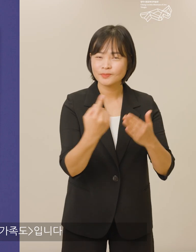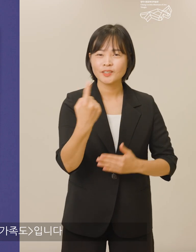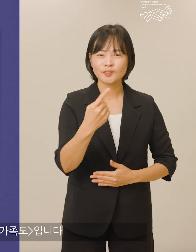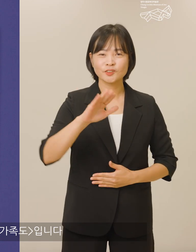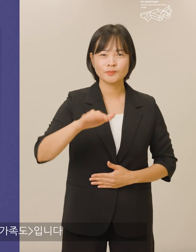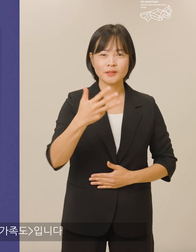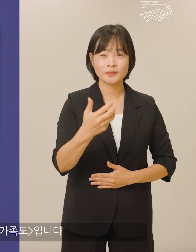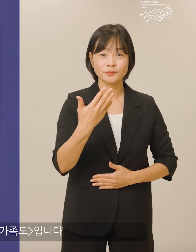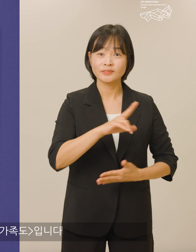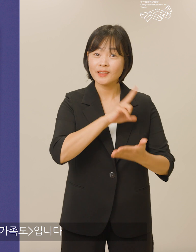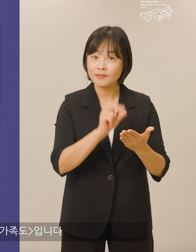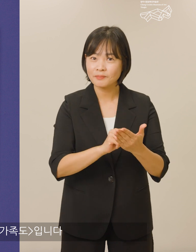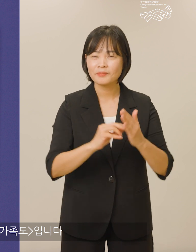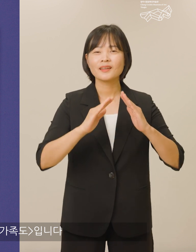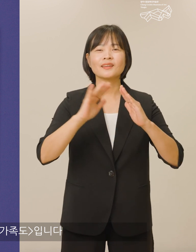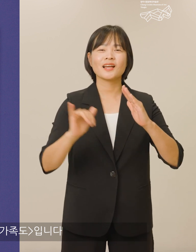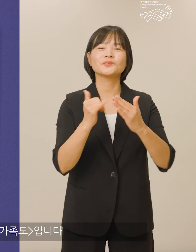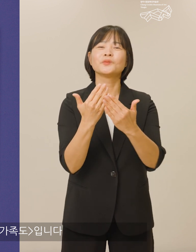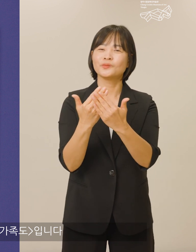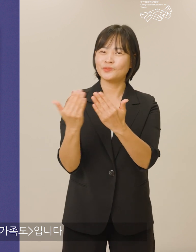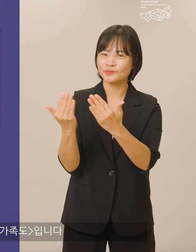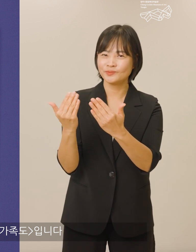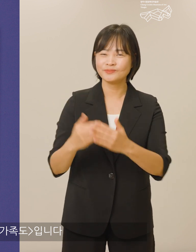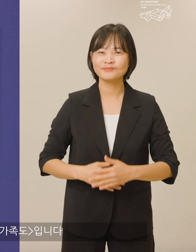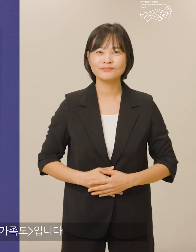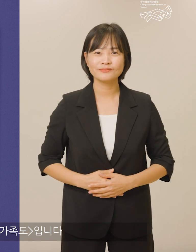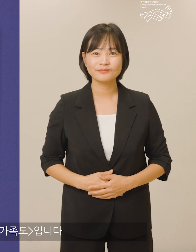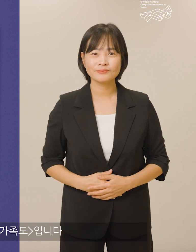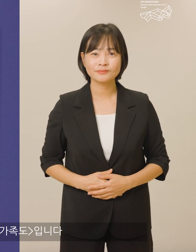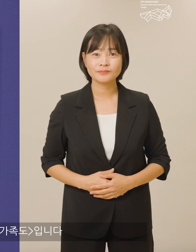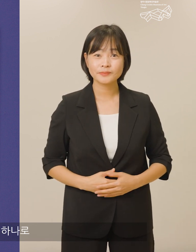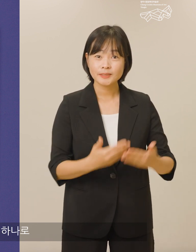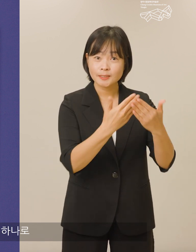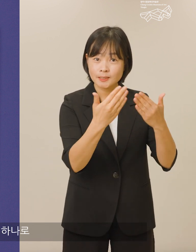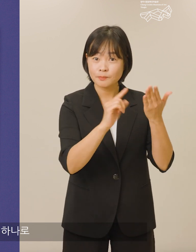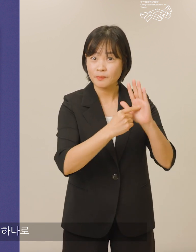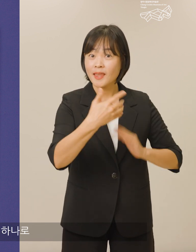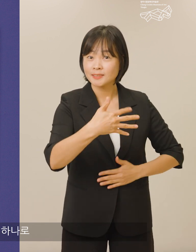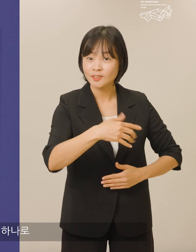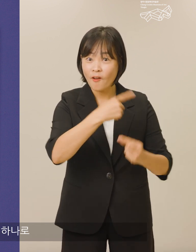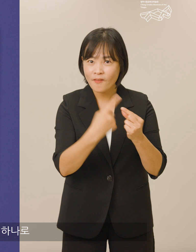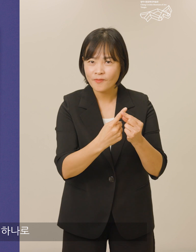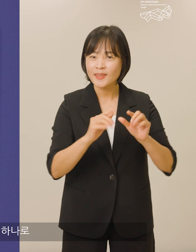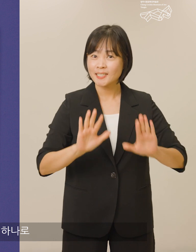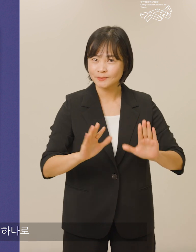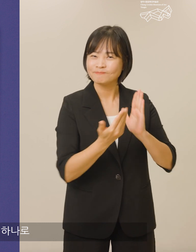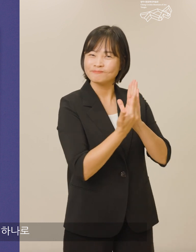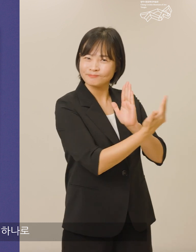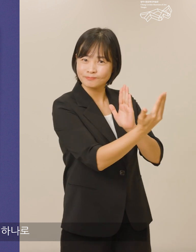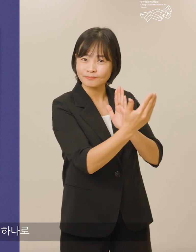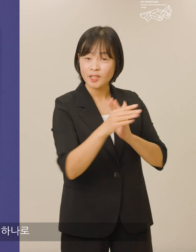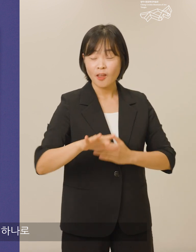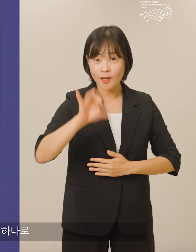지금 보는 작품은 1989년에 제작된 가족도입니다. 이 작품은 미공개 작품